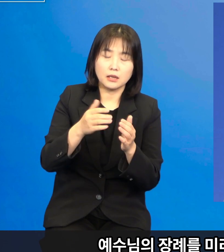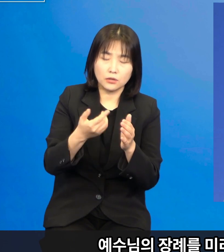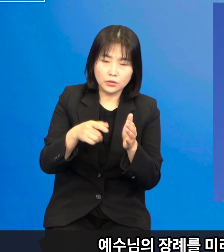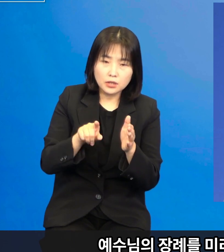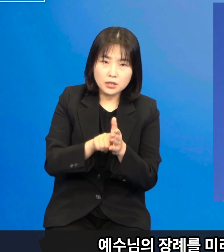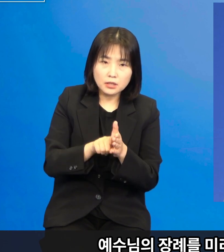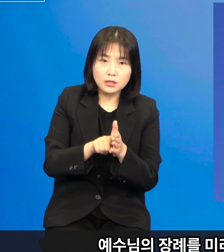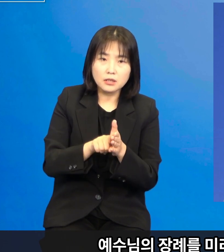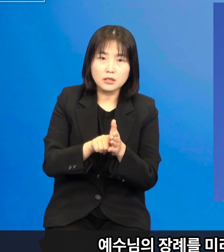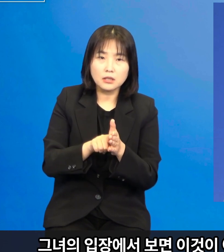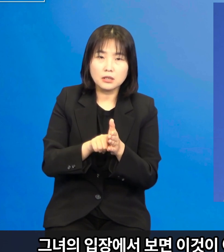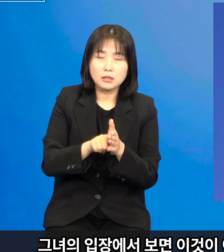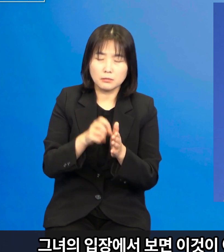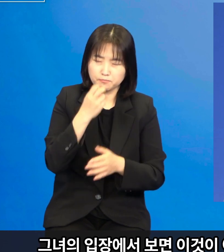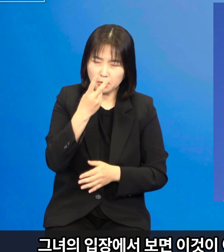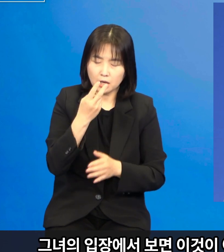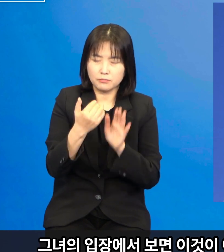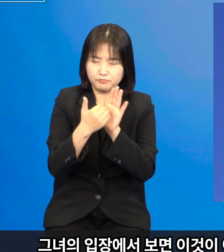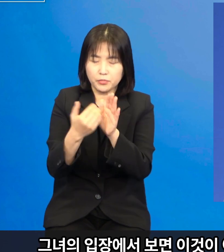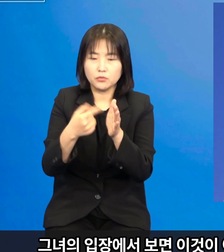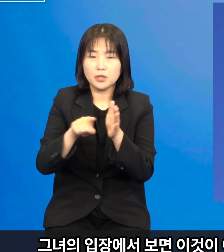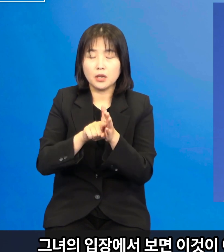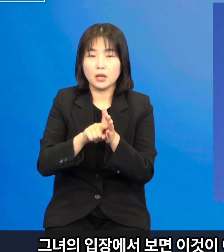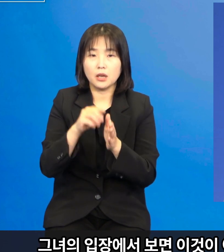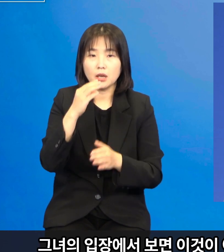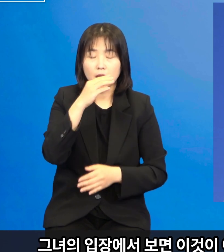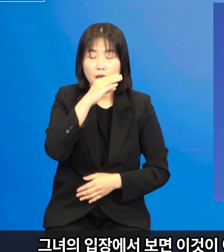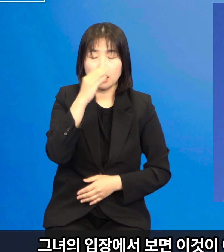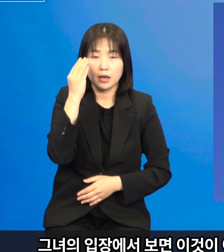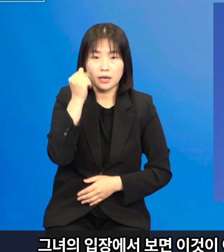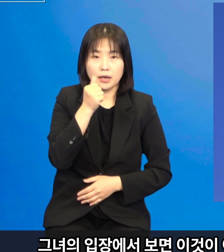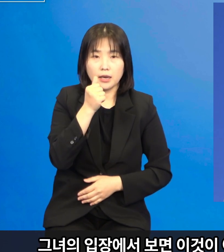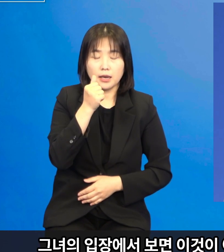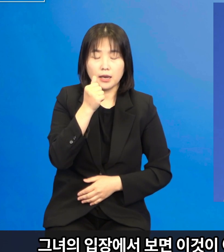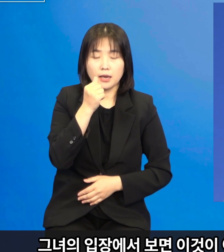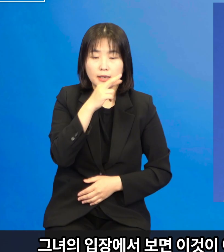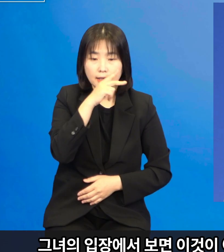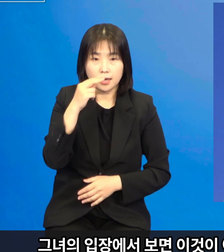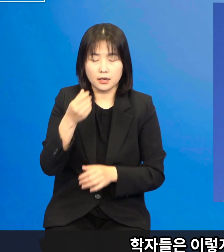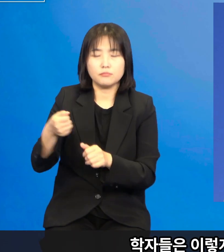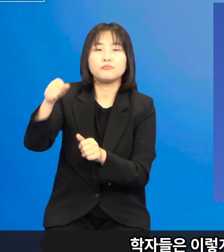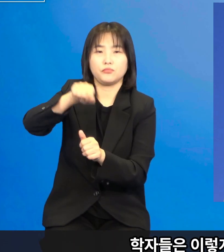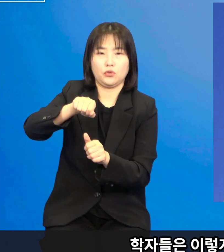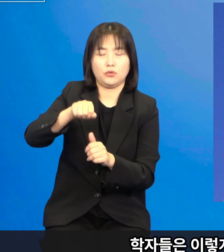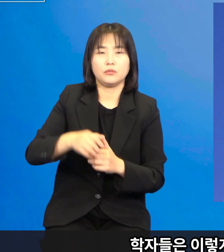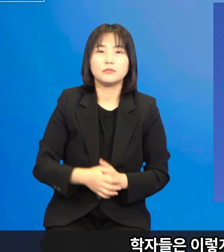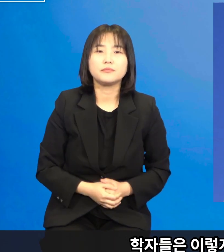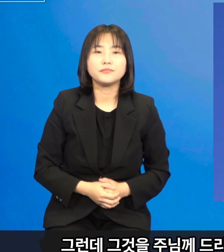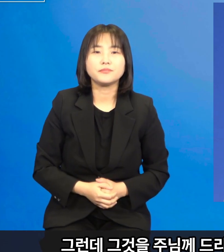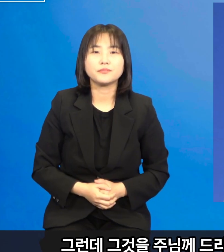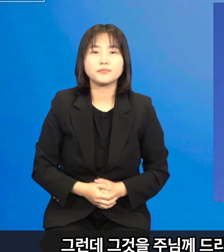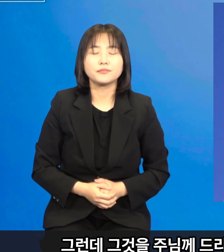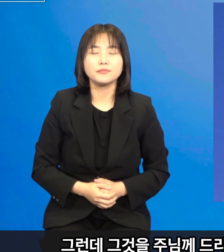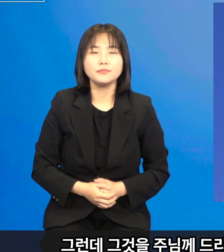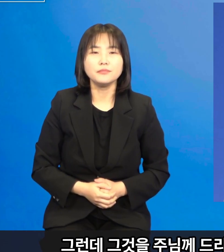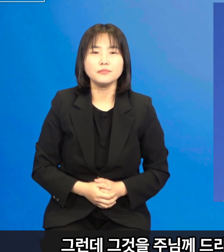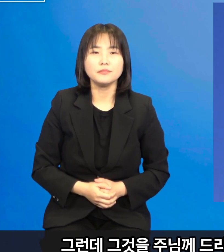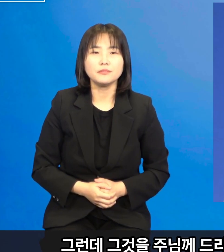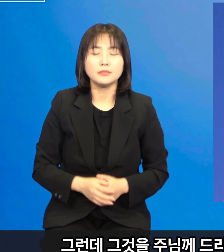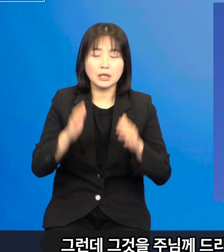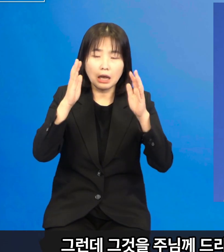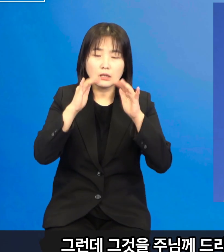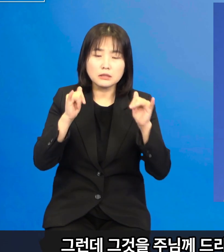거예요. 이 그녀의 입장에서 어떻게 보면 아마 이것이 결혼 준비금이 아니었을까, 학자들은 이렇게 얘기를 하는데,